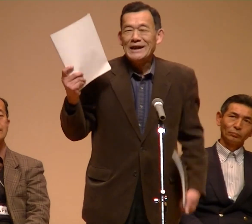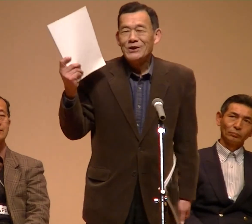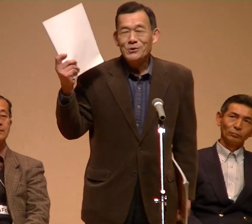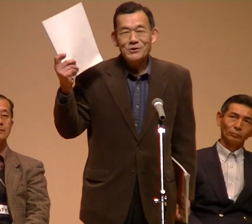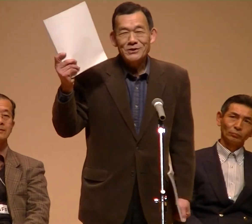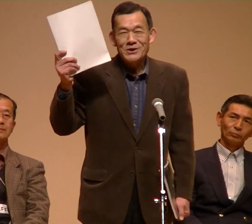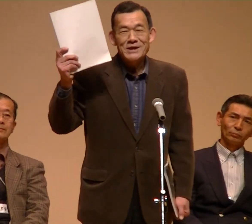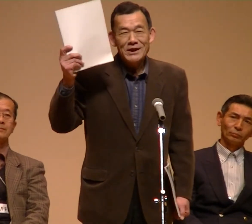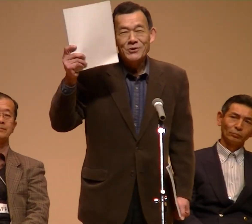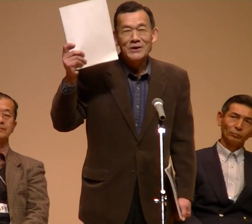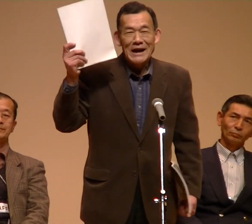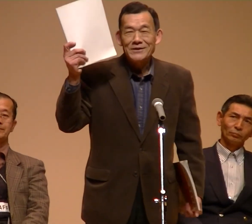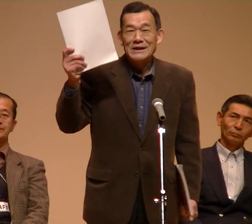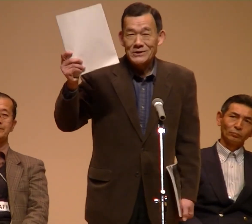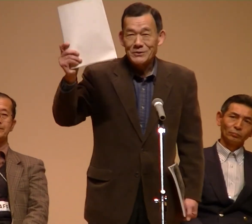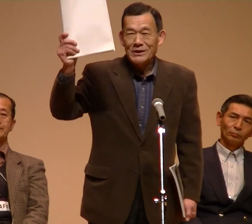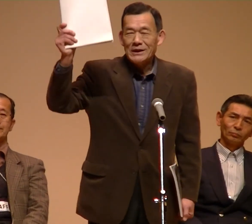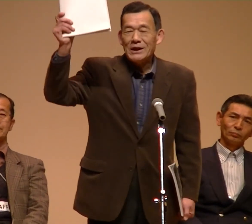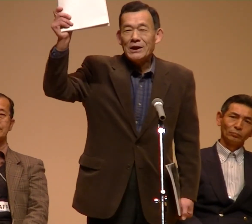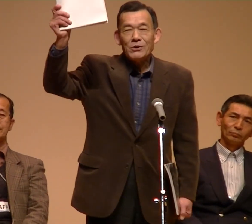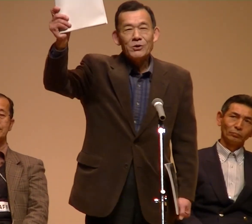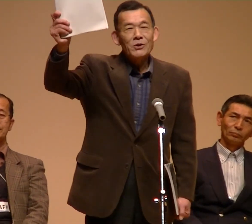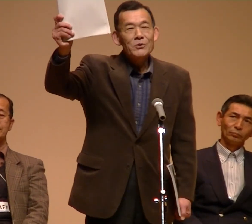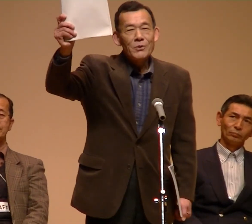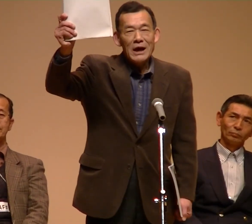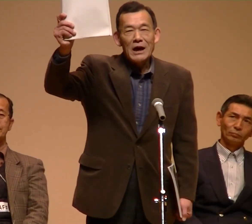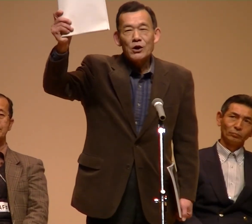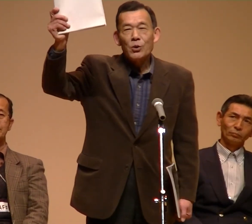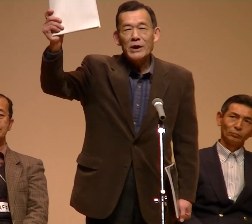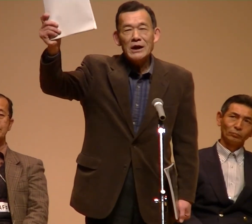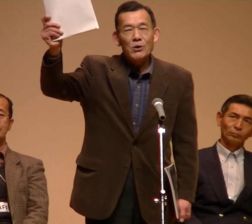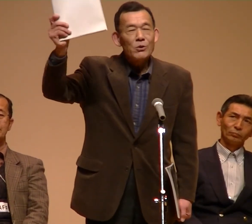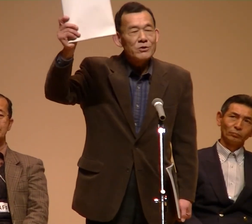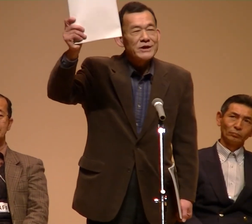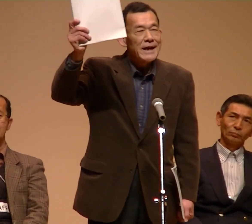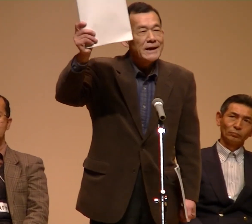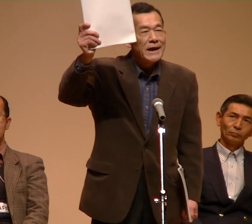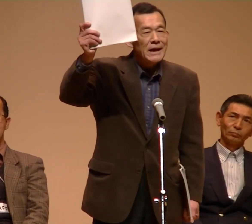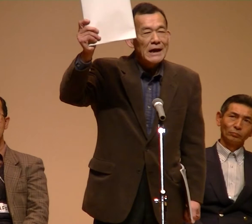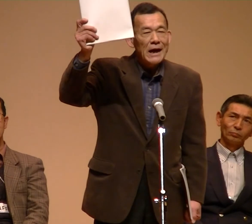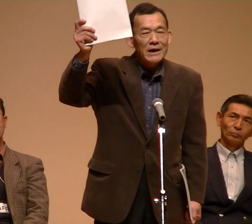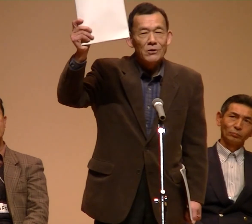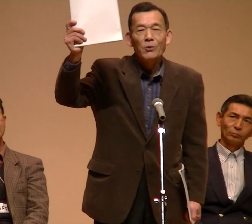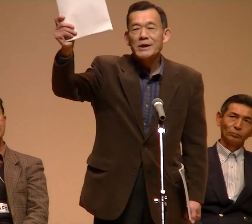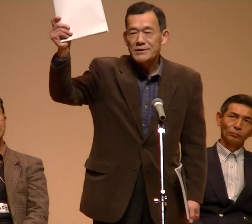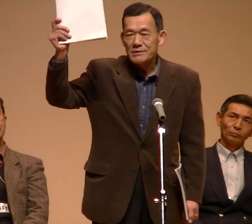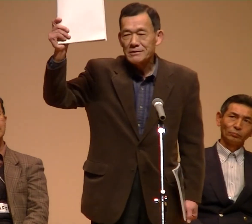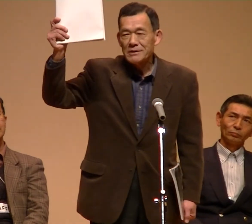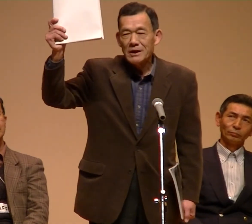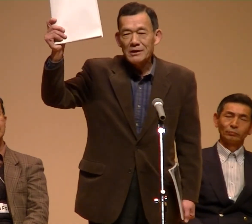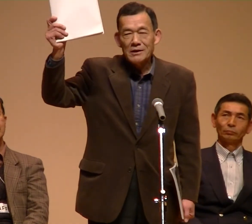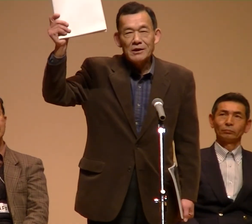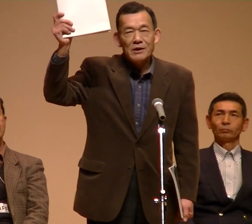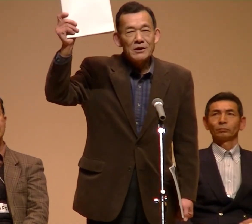に東京の震災の本があるんですけども、この本はこれから起こる災害が書かれる本